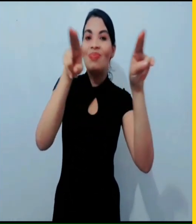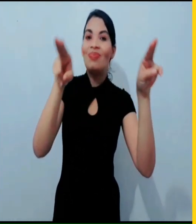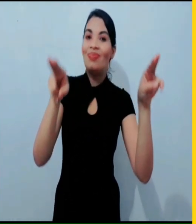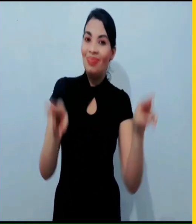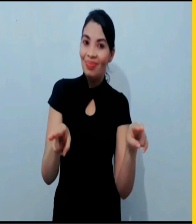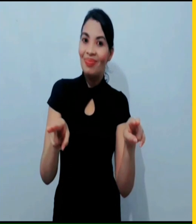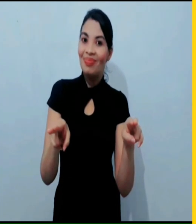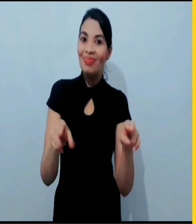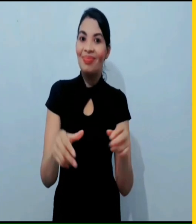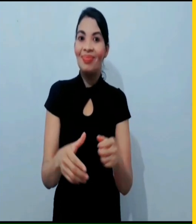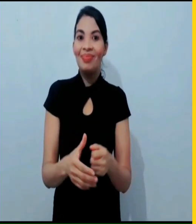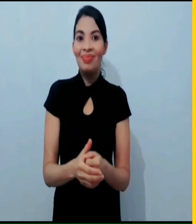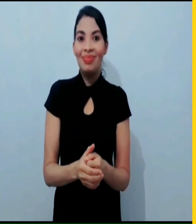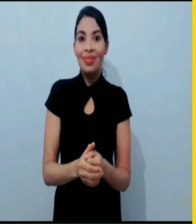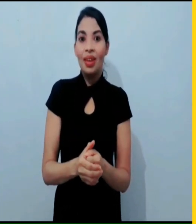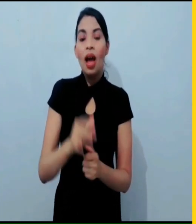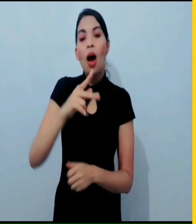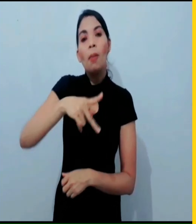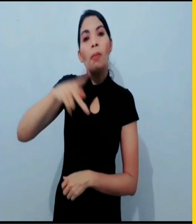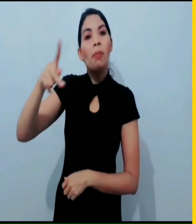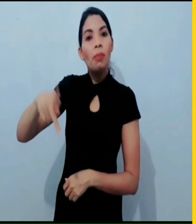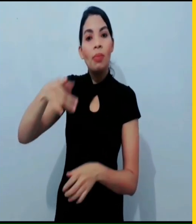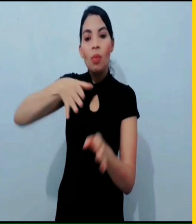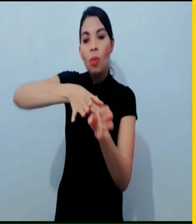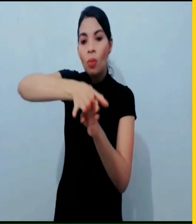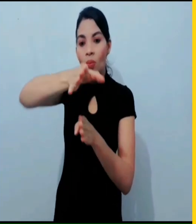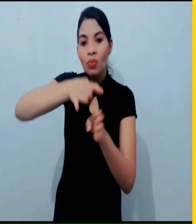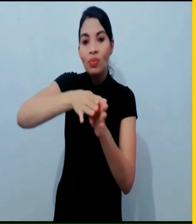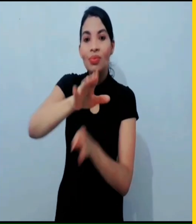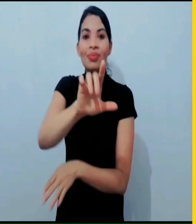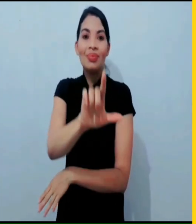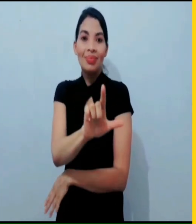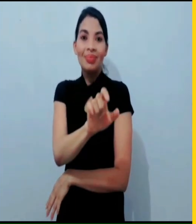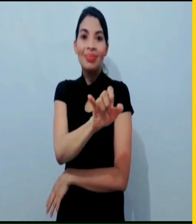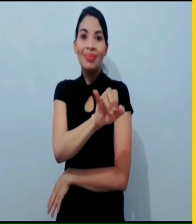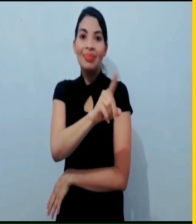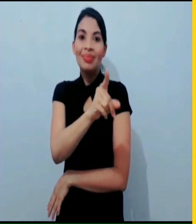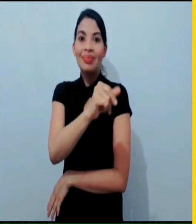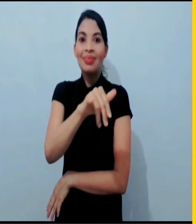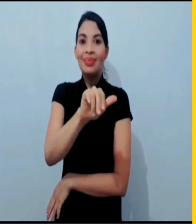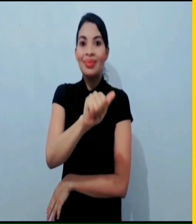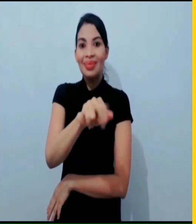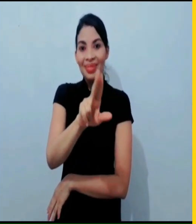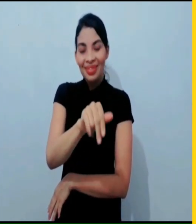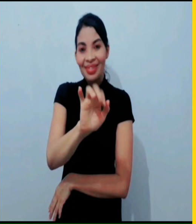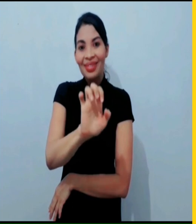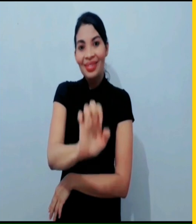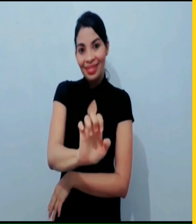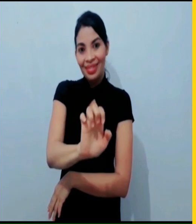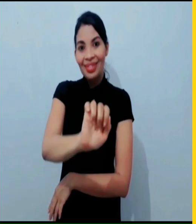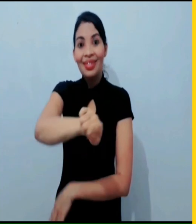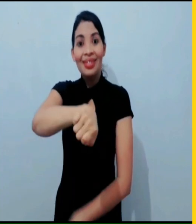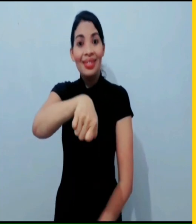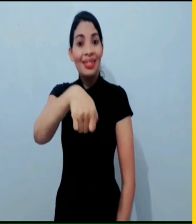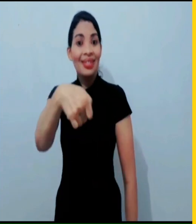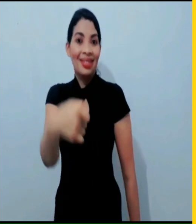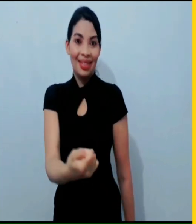Libras da Uniaselv. Professora orientadora Leidiane Almeida da